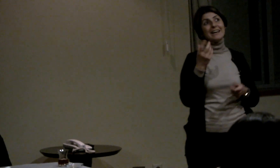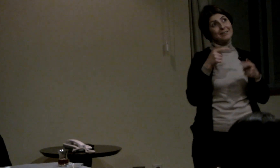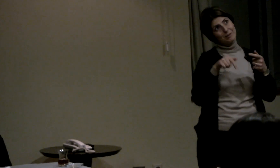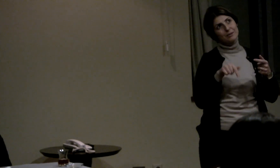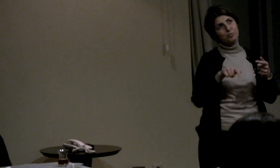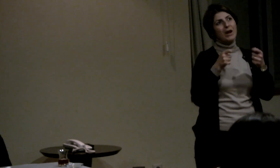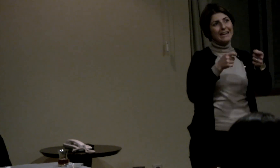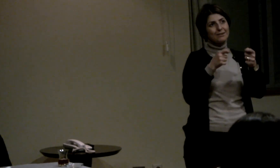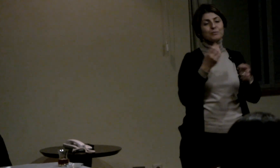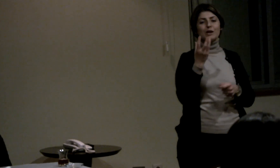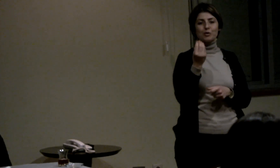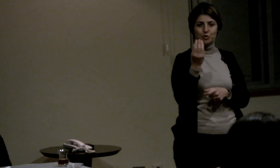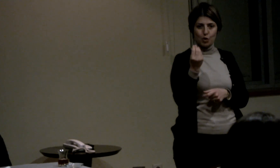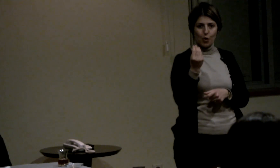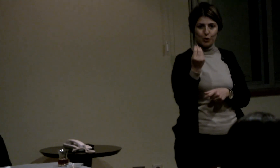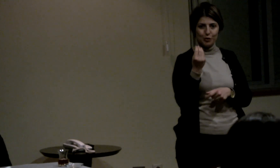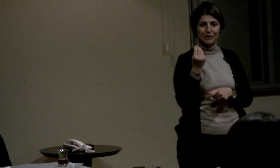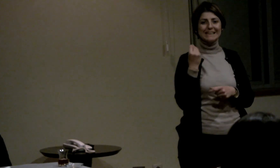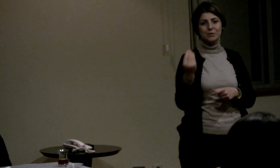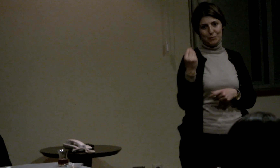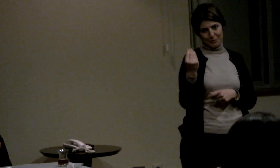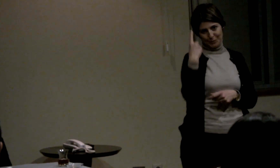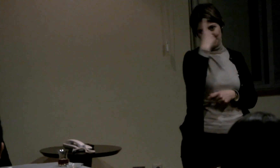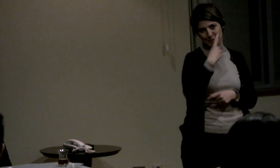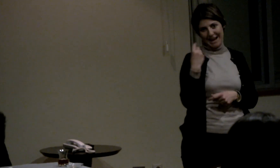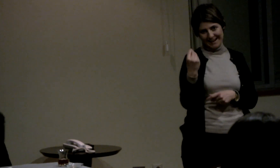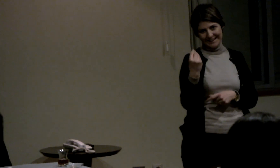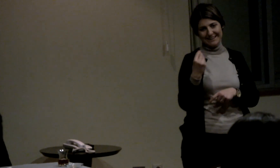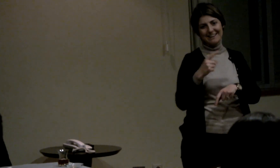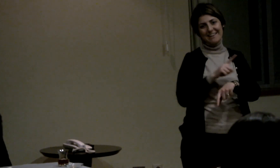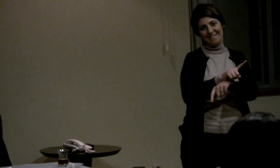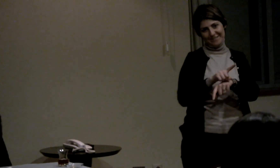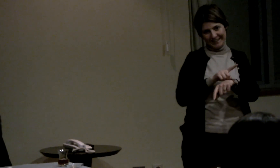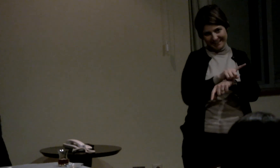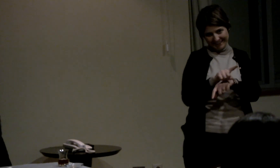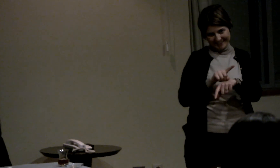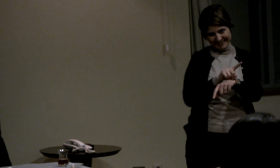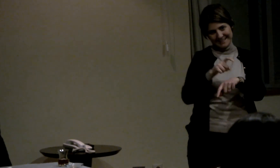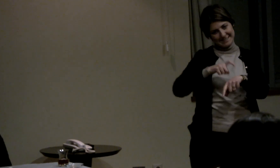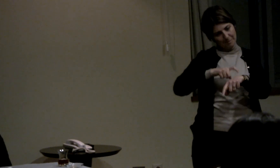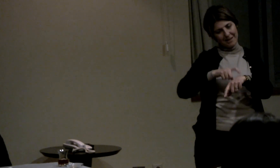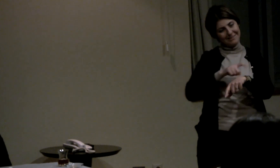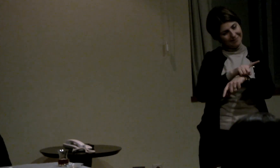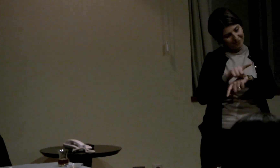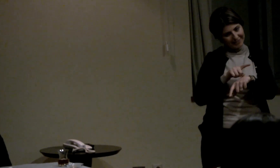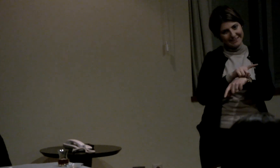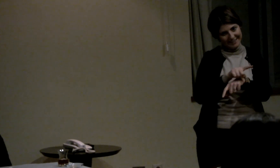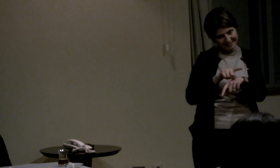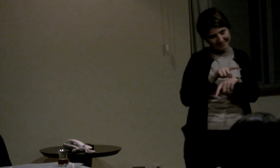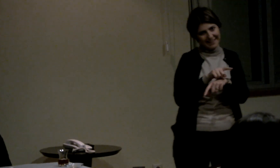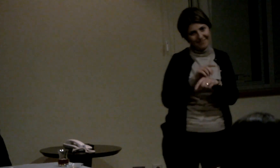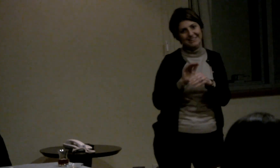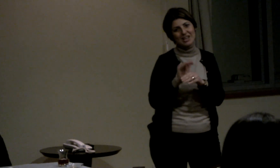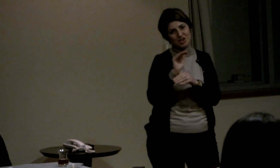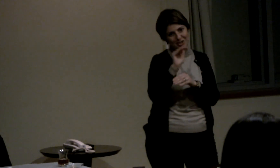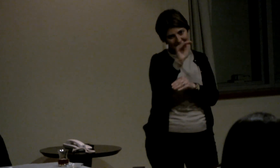ya da bu eğitimde çok güzel vakit. Zaman diyorum, vakit, evet geçirdik.